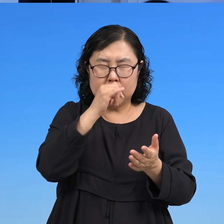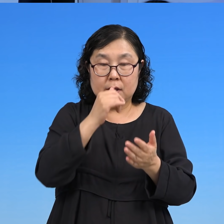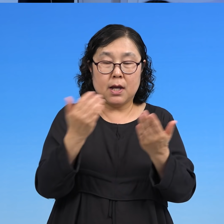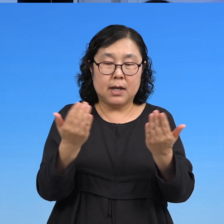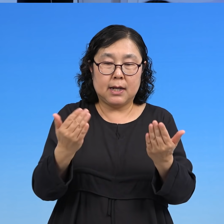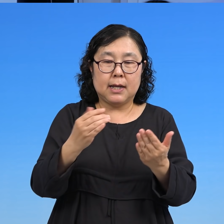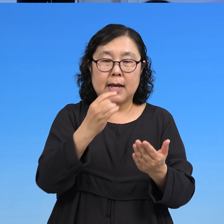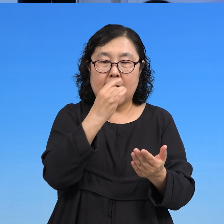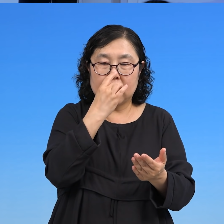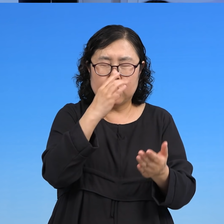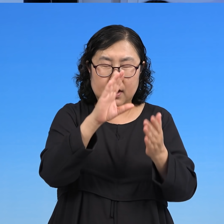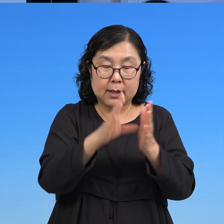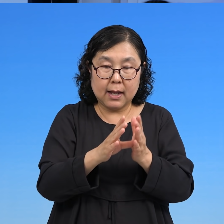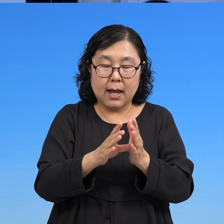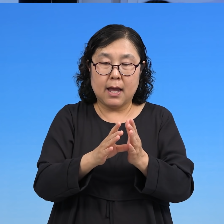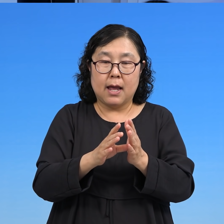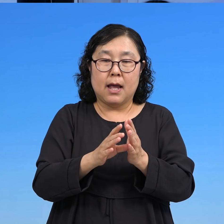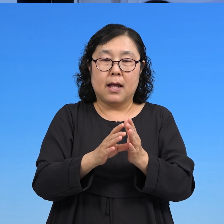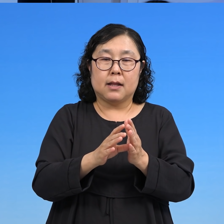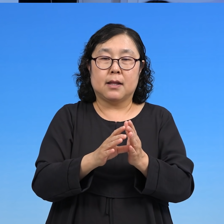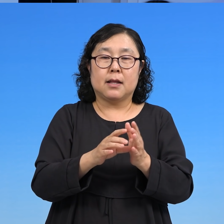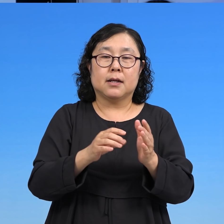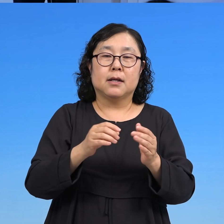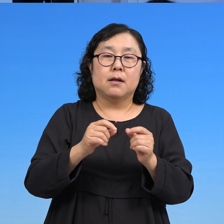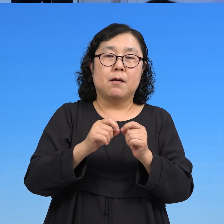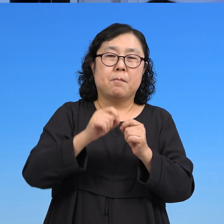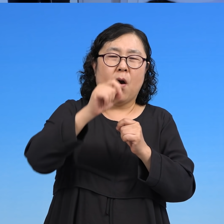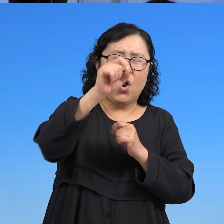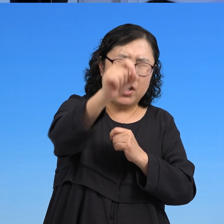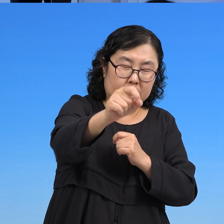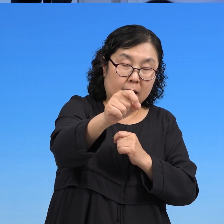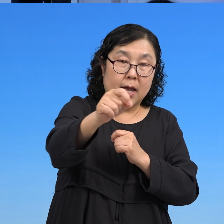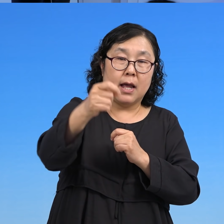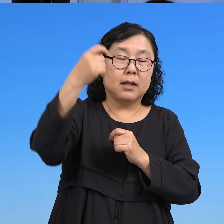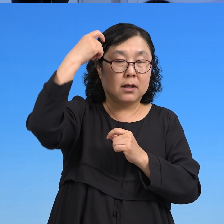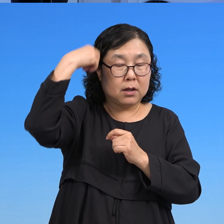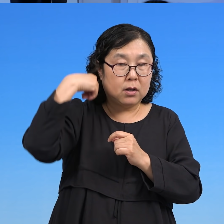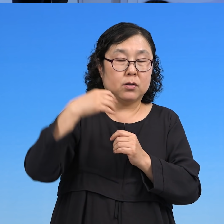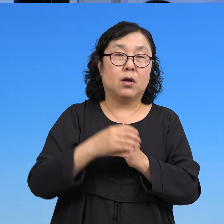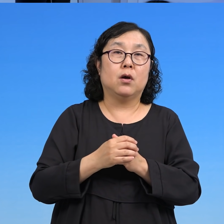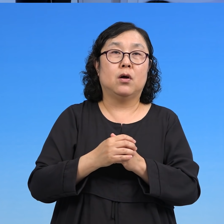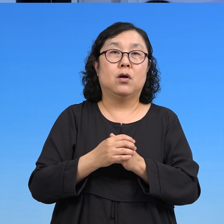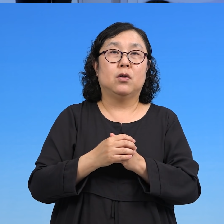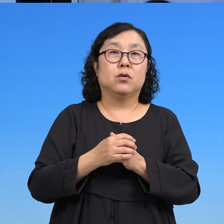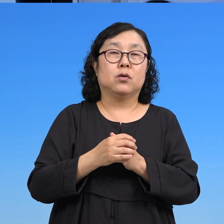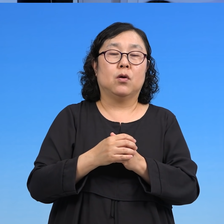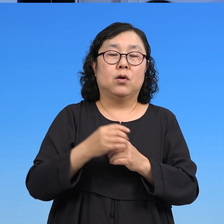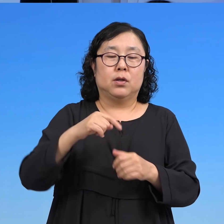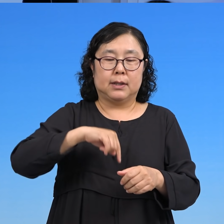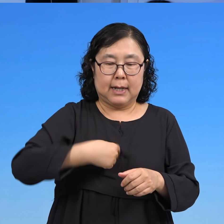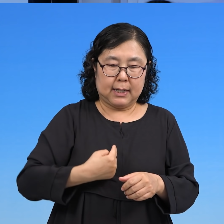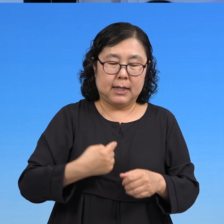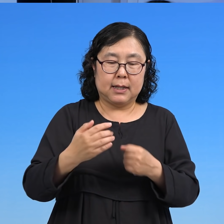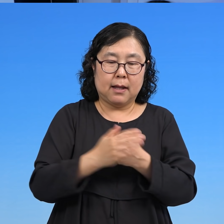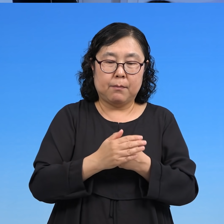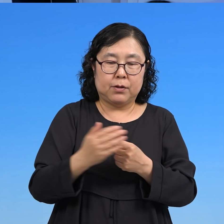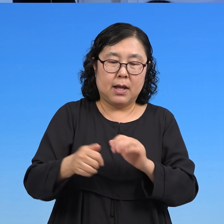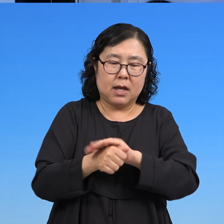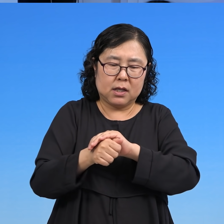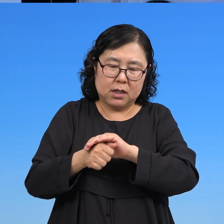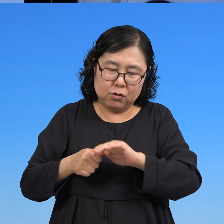잘 풀리지 않을 때 가야 할 길이 더 멀게 느껴지죠. 그리고 자신의 감정 때문에 기죽는 것보다 더 심한 고통은